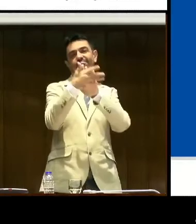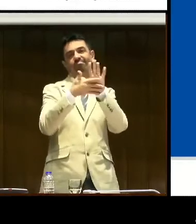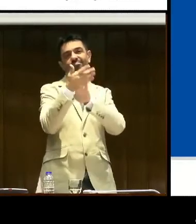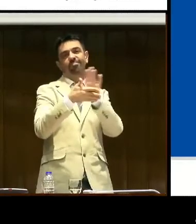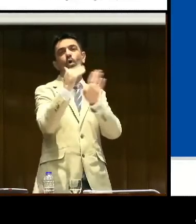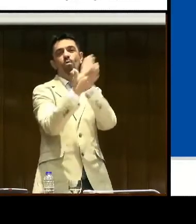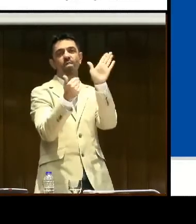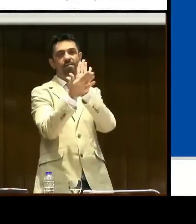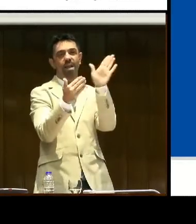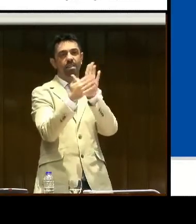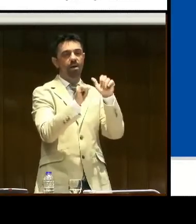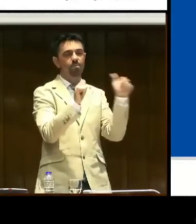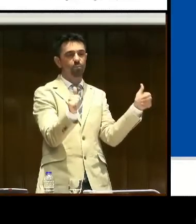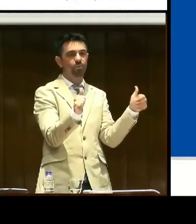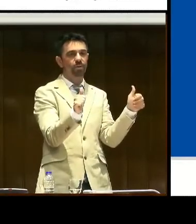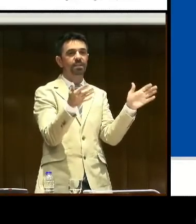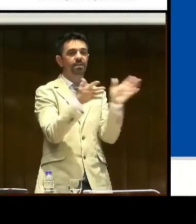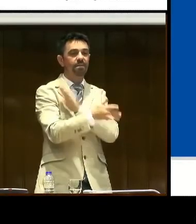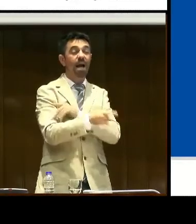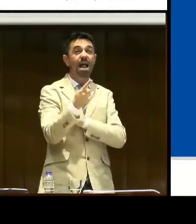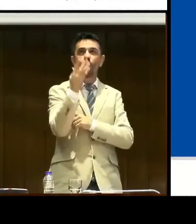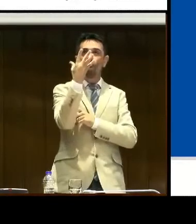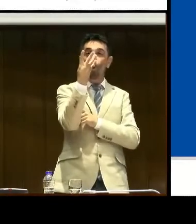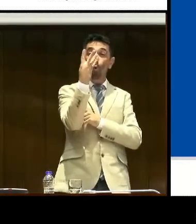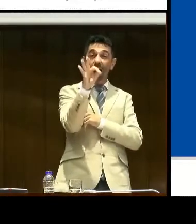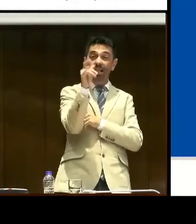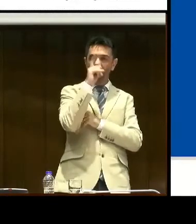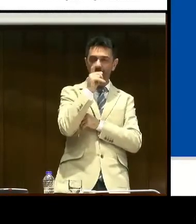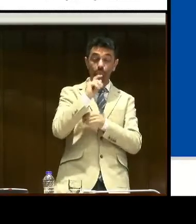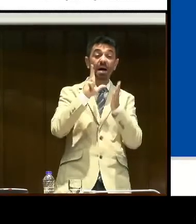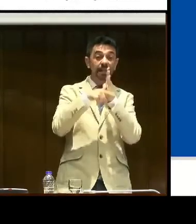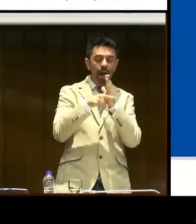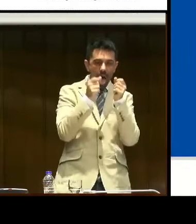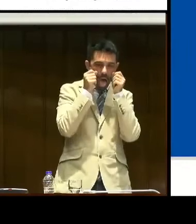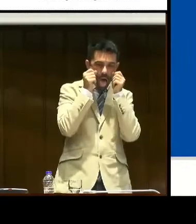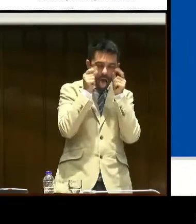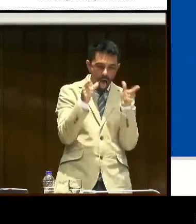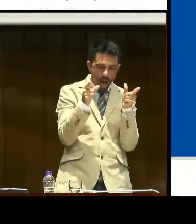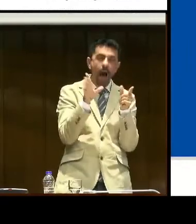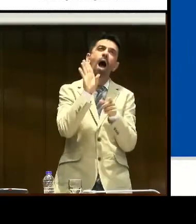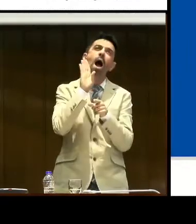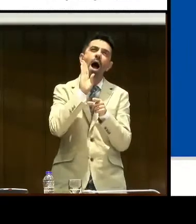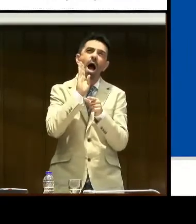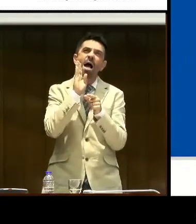germinando así la semilla oculta durante 4 décadas. Aquellos signos que él